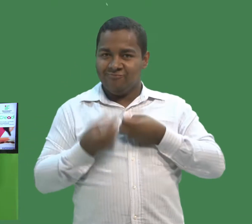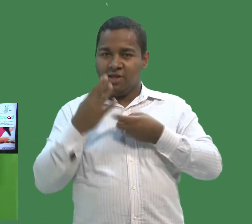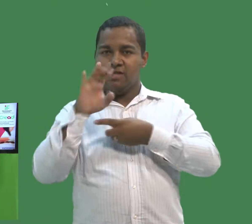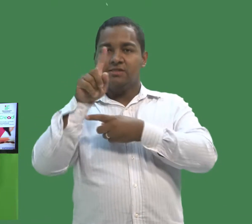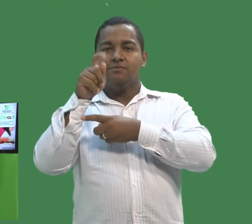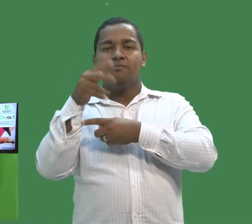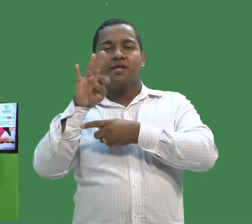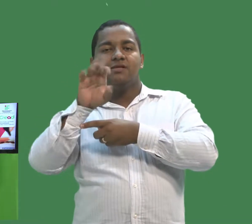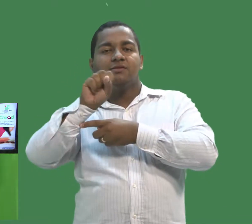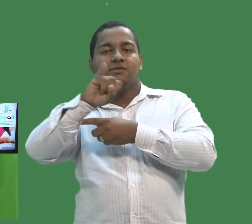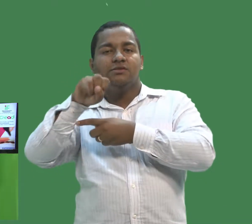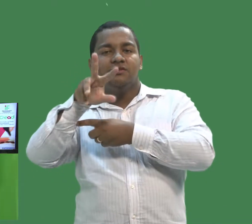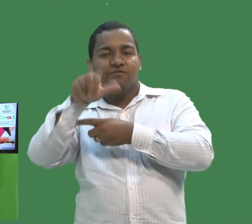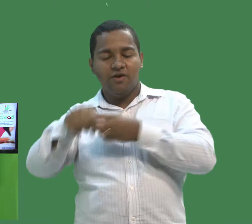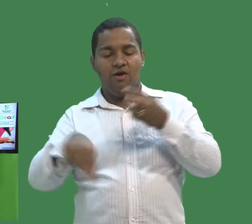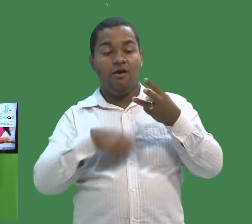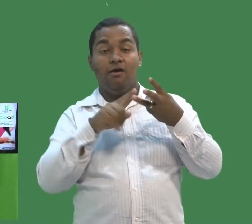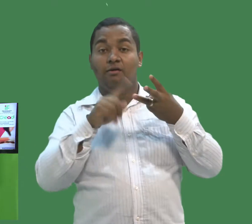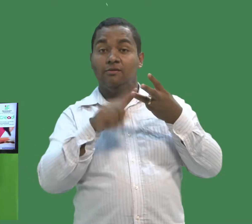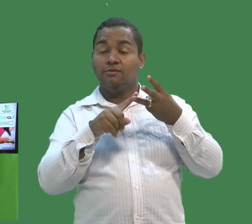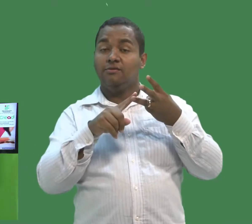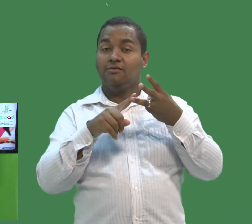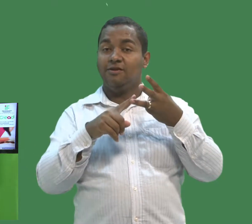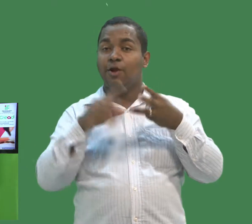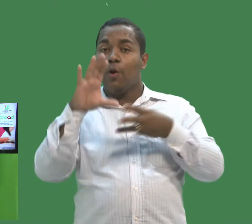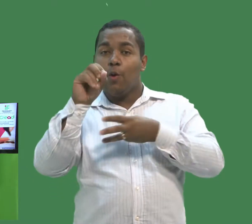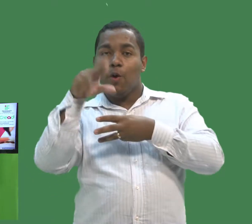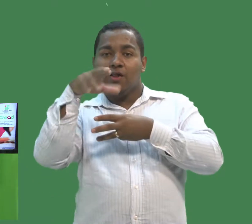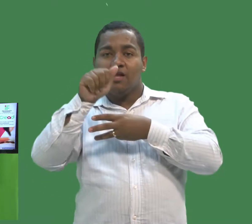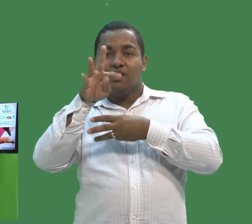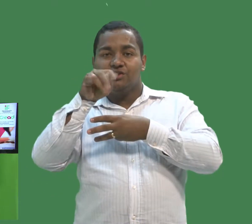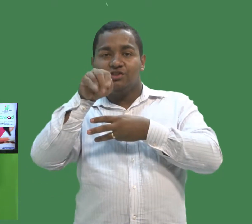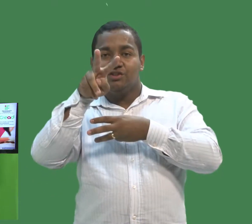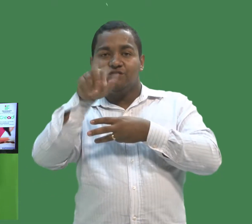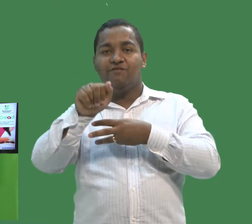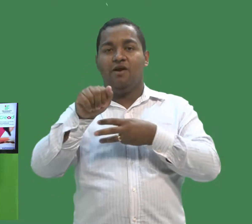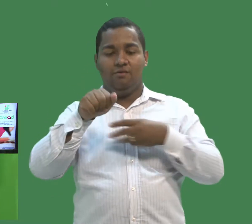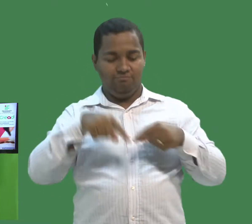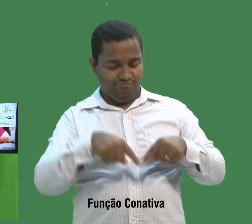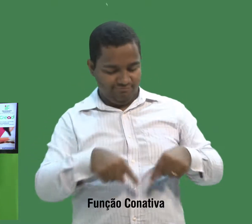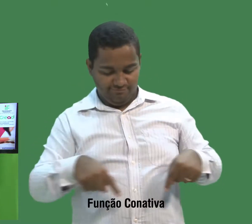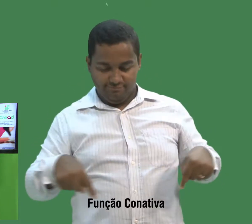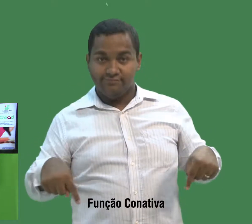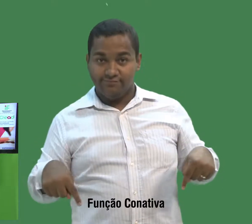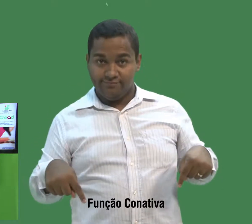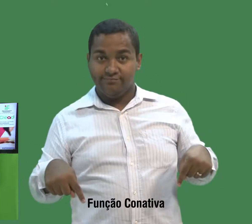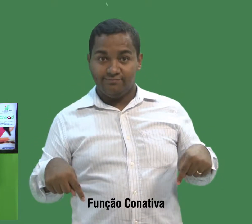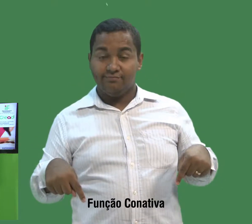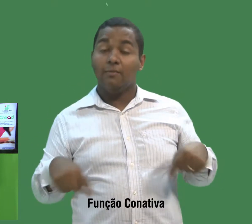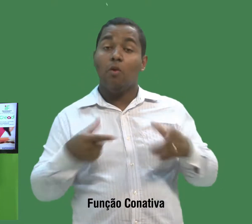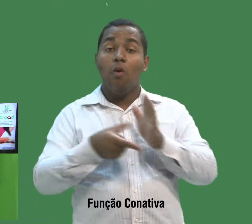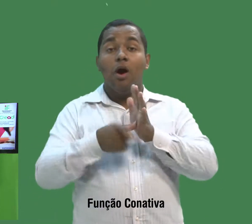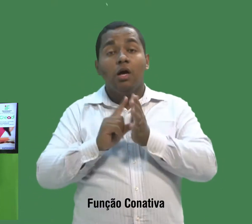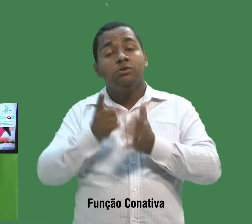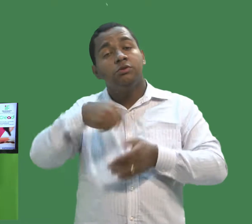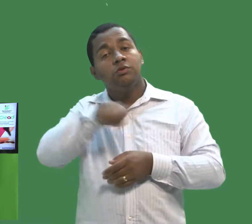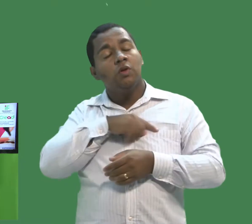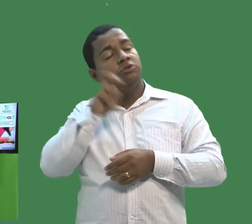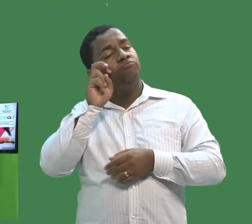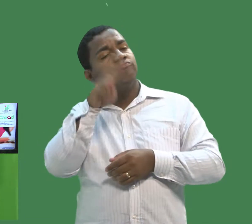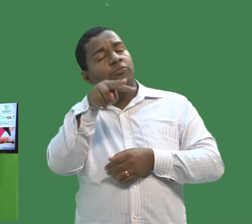a terceira, a função conativa. Antes de conhecermos as definições sobre as funções da linguagem, veremos os elementos